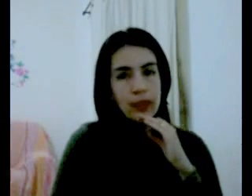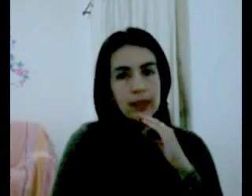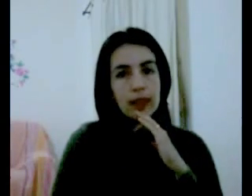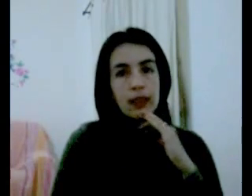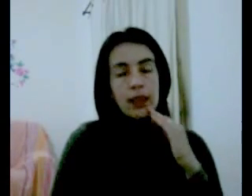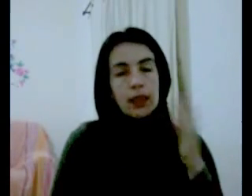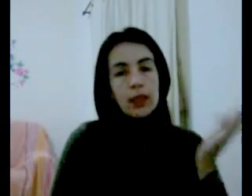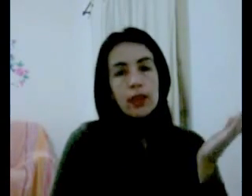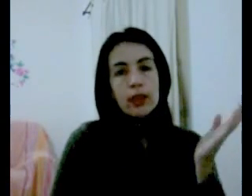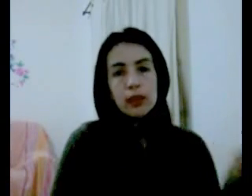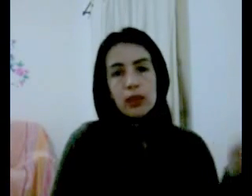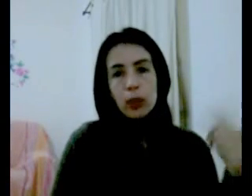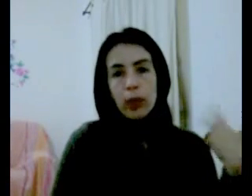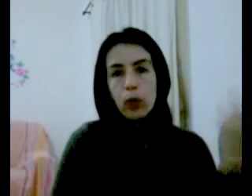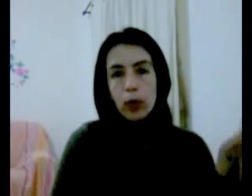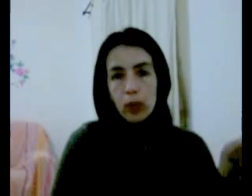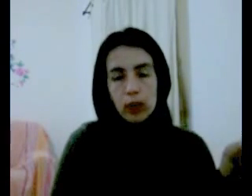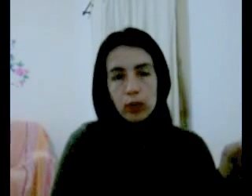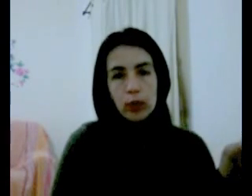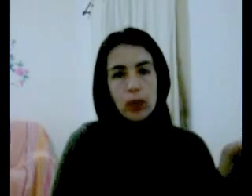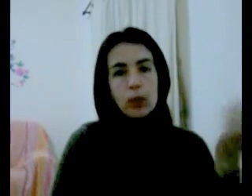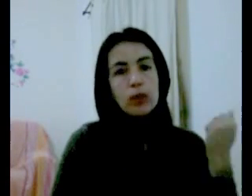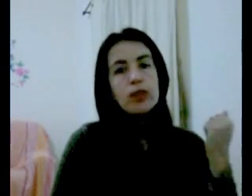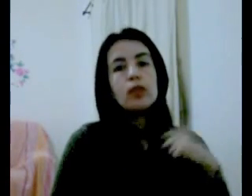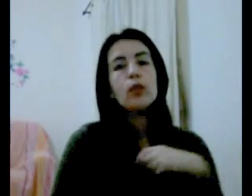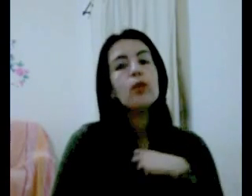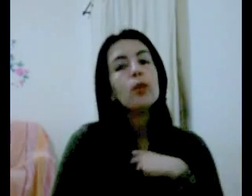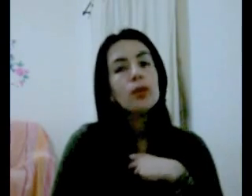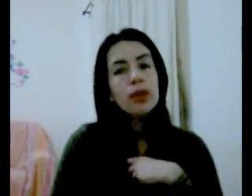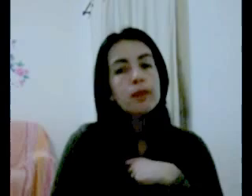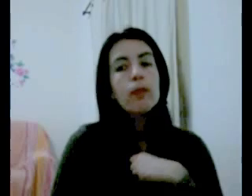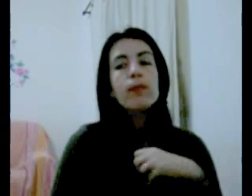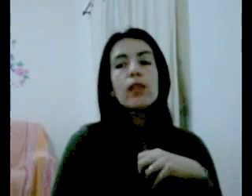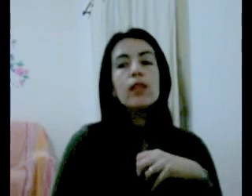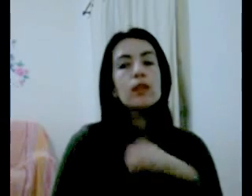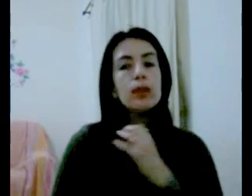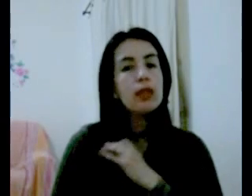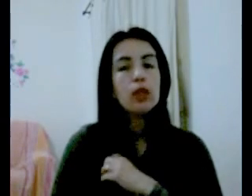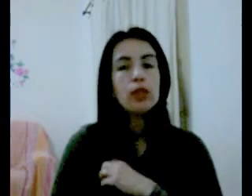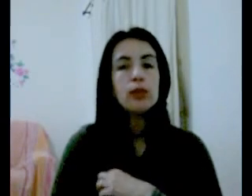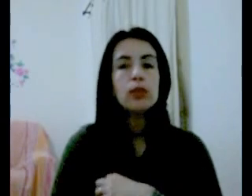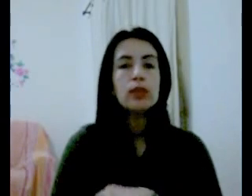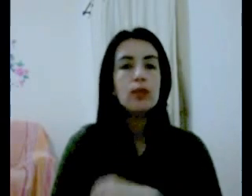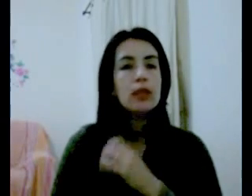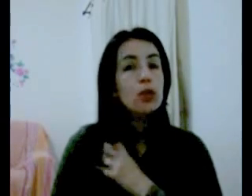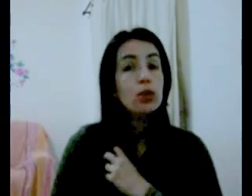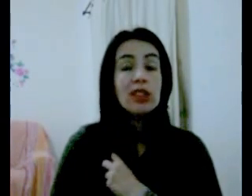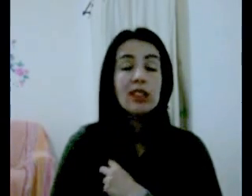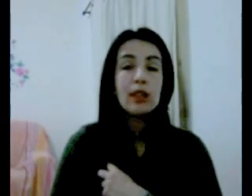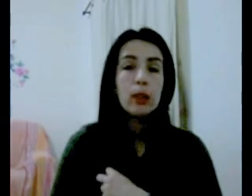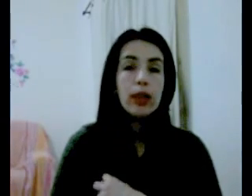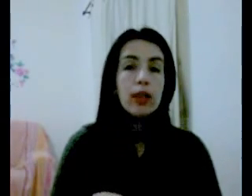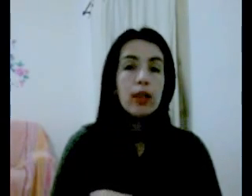vez mais. Então é isso, se vocês souberem alguma coisa de mioma, vocês contam pra mim. E sobre esse negócio de menstruação aí, de um dia assim